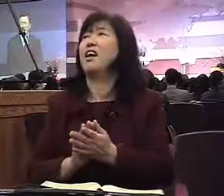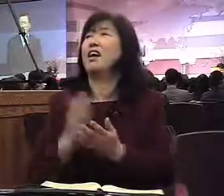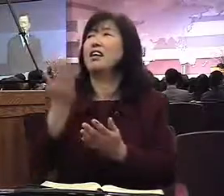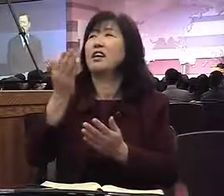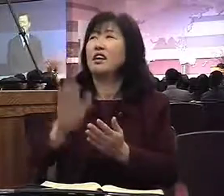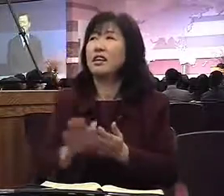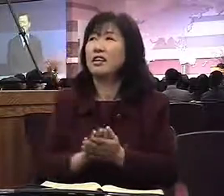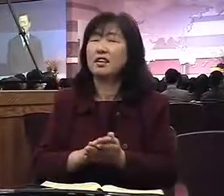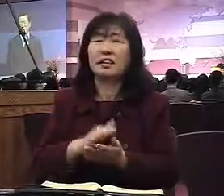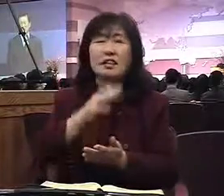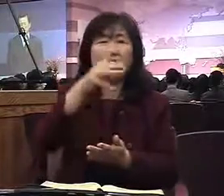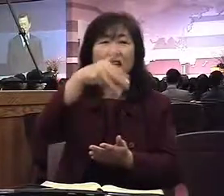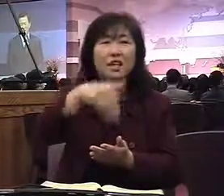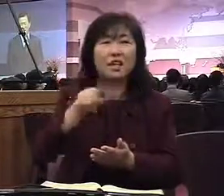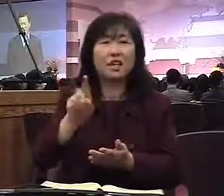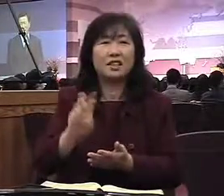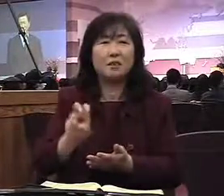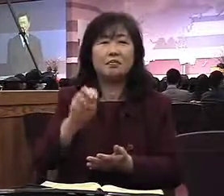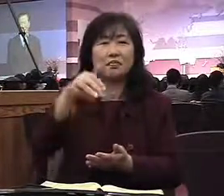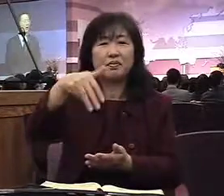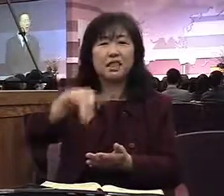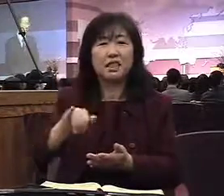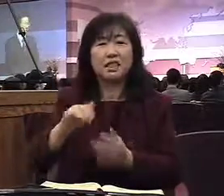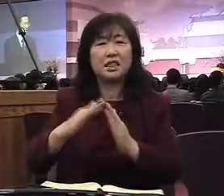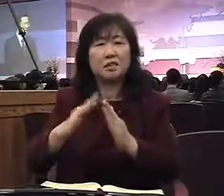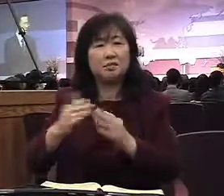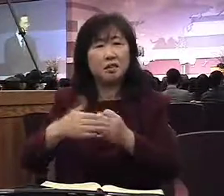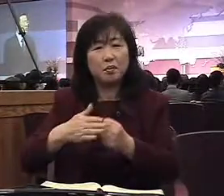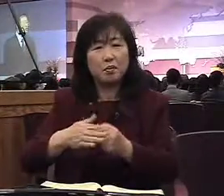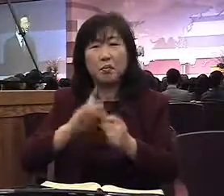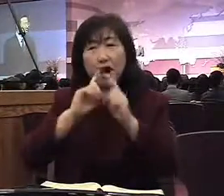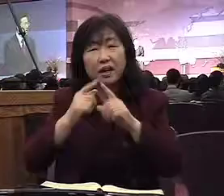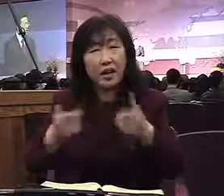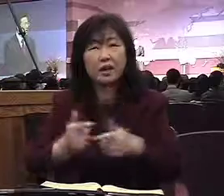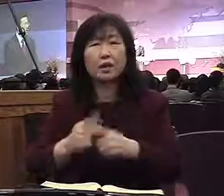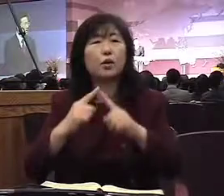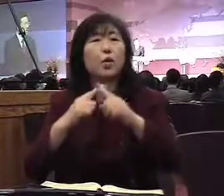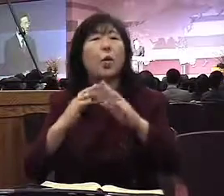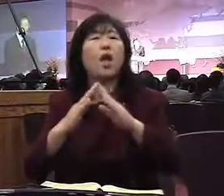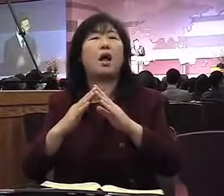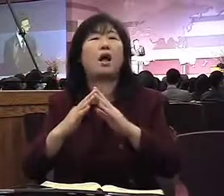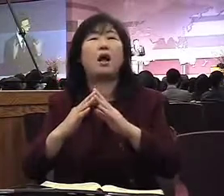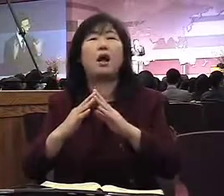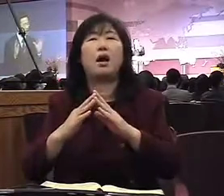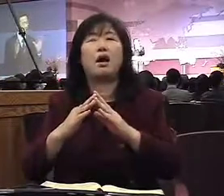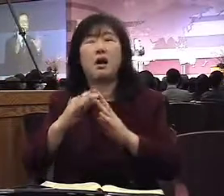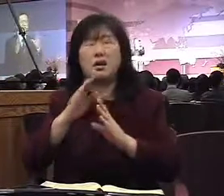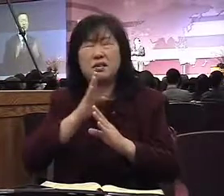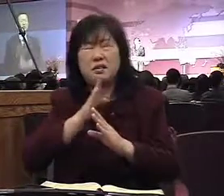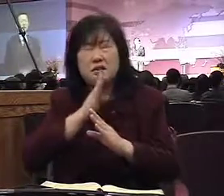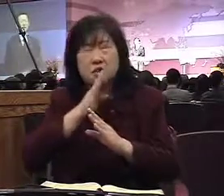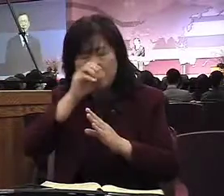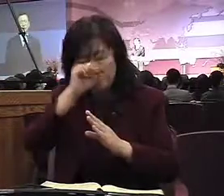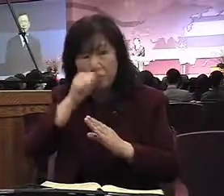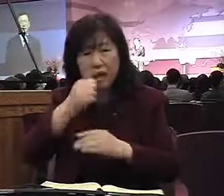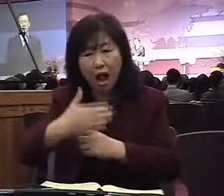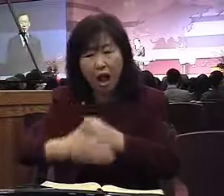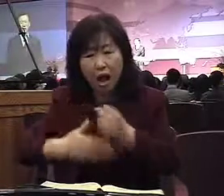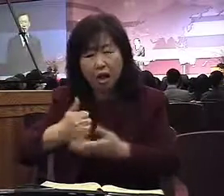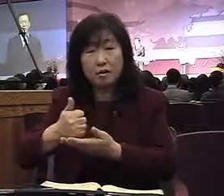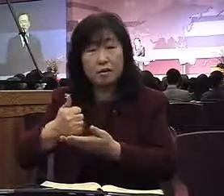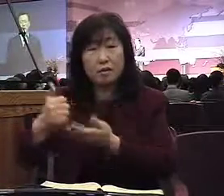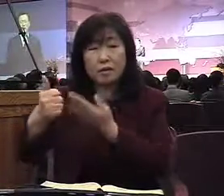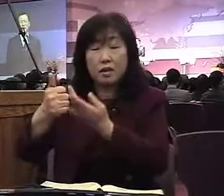뭐 참치지 때문에 지금 얘기를 하는 것이 아니고 교회입니다. 그럼 교회가 정말 하나님께서 축복하시는